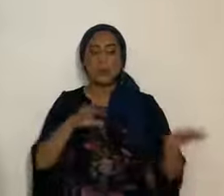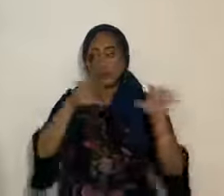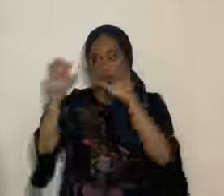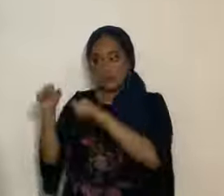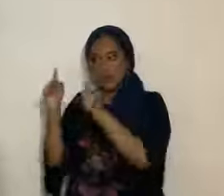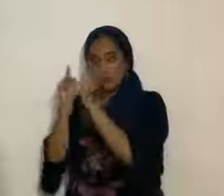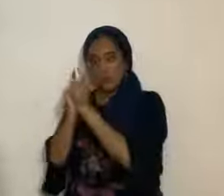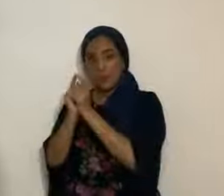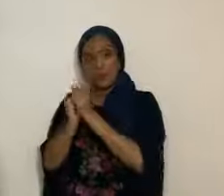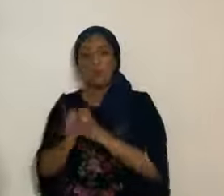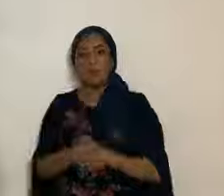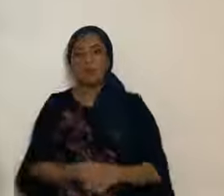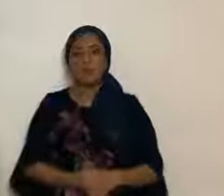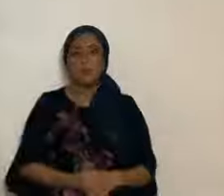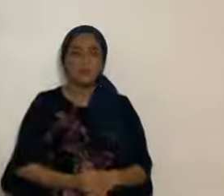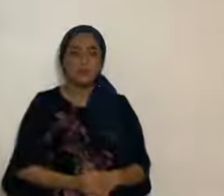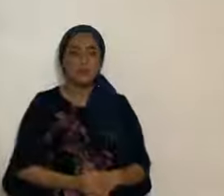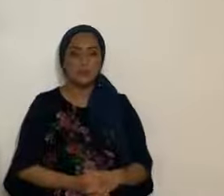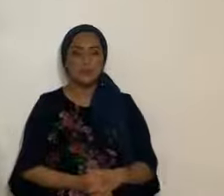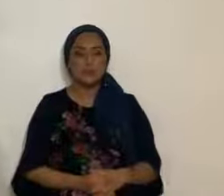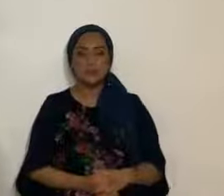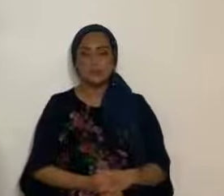había fijado su tienda en el monte de Labán.